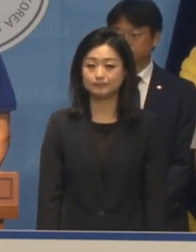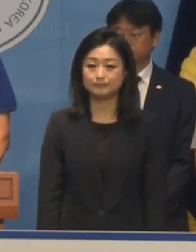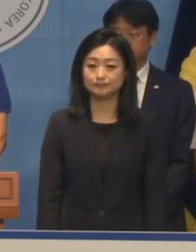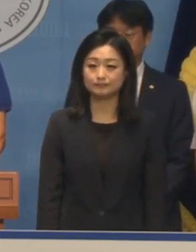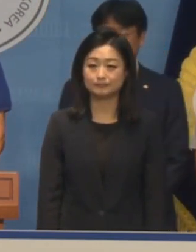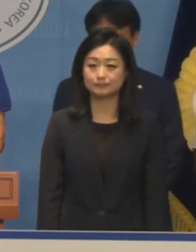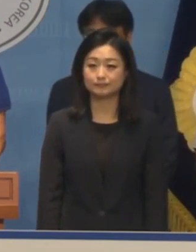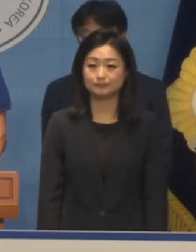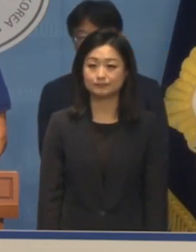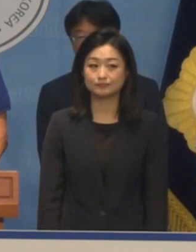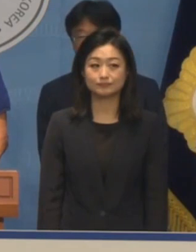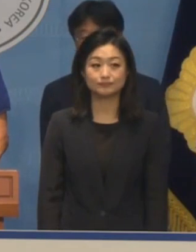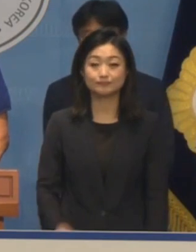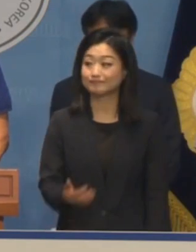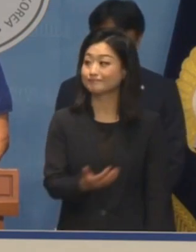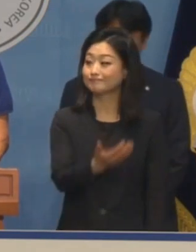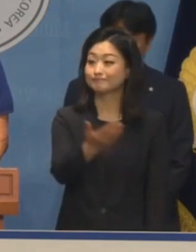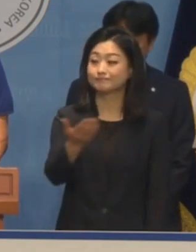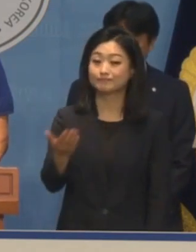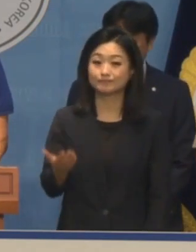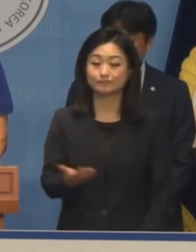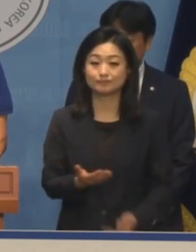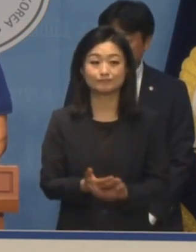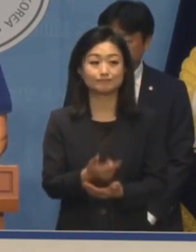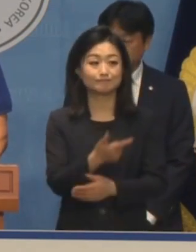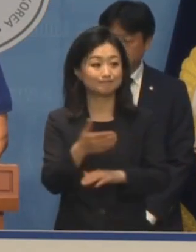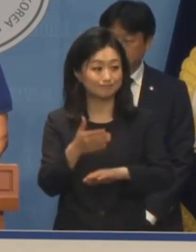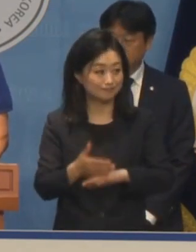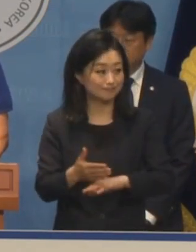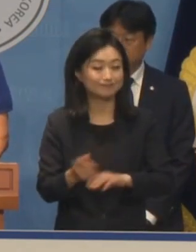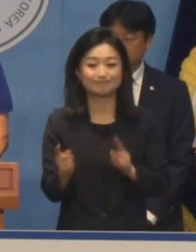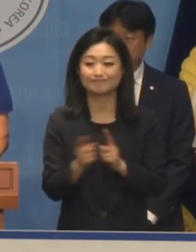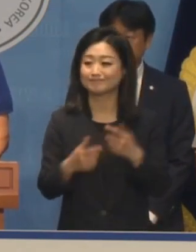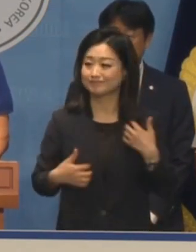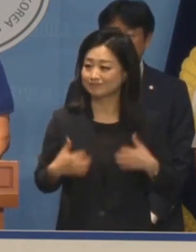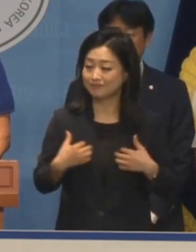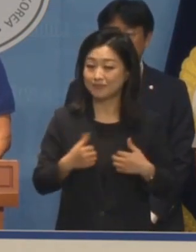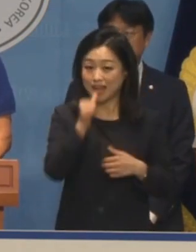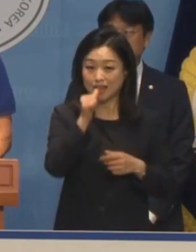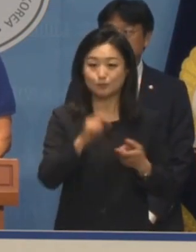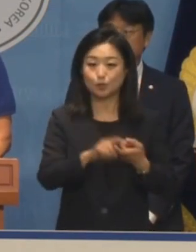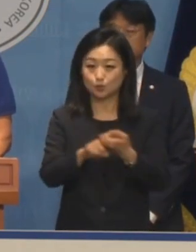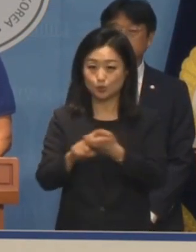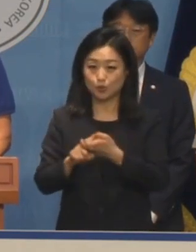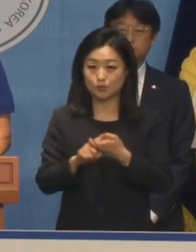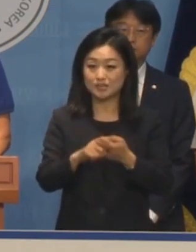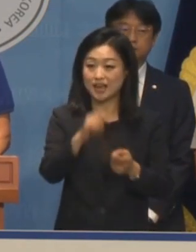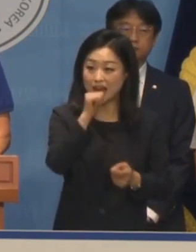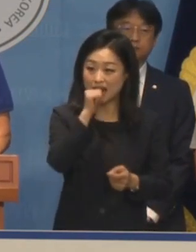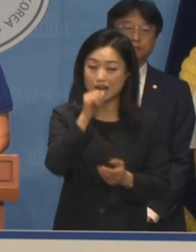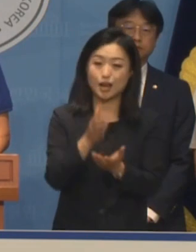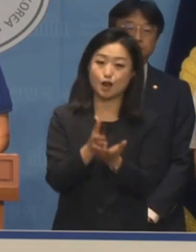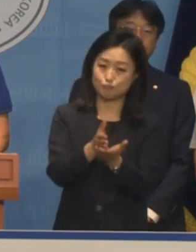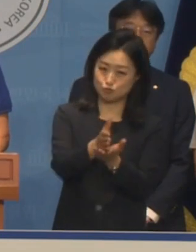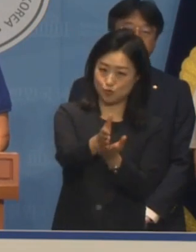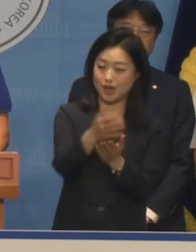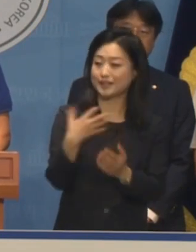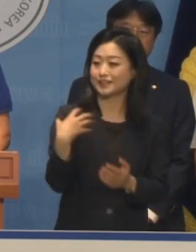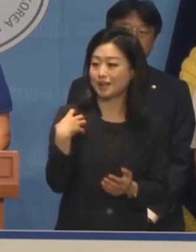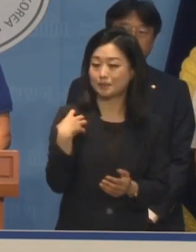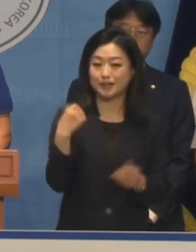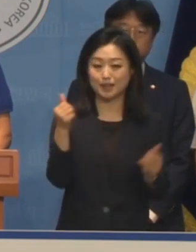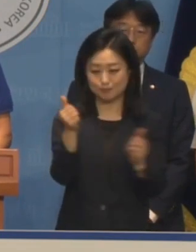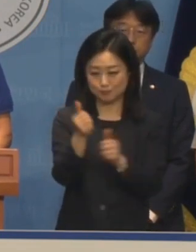듣겠습니다가 기자분들 고맙고 반갑습니다 금속 노조에서 철강 분가를 담당하고 있는 는